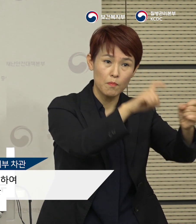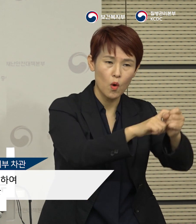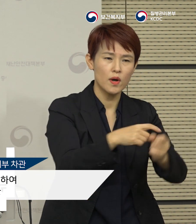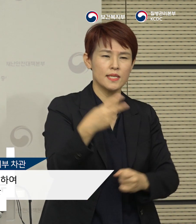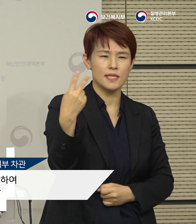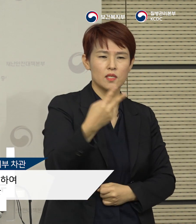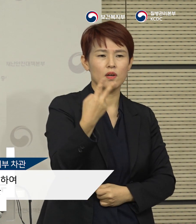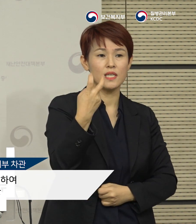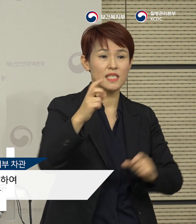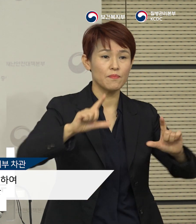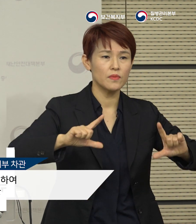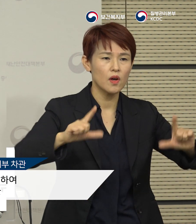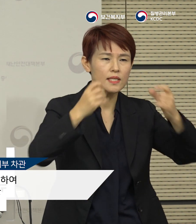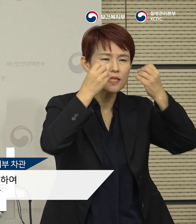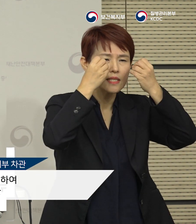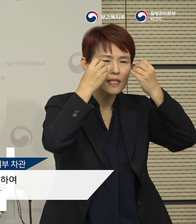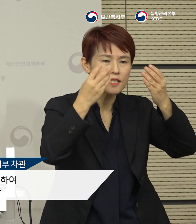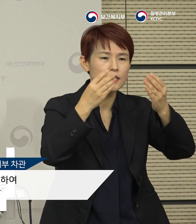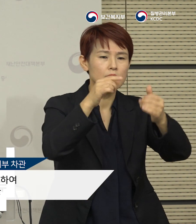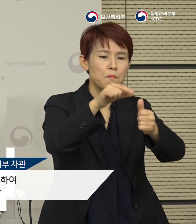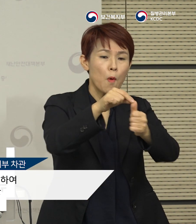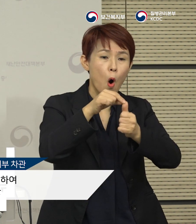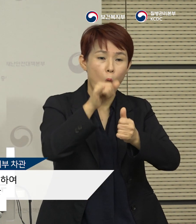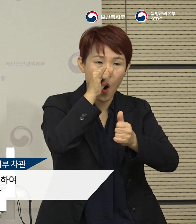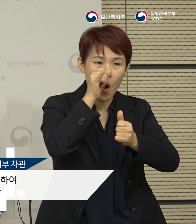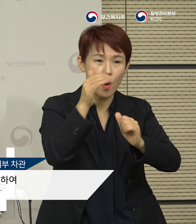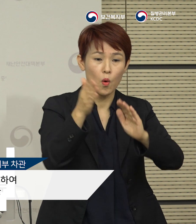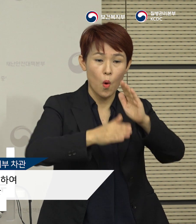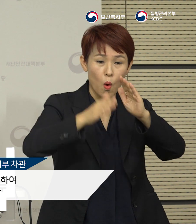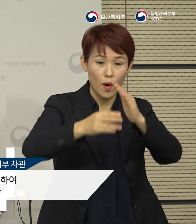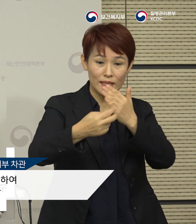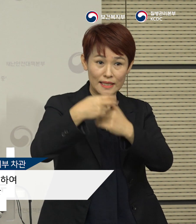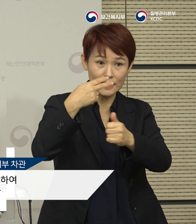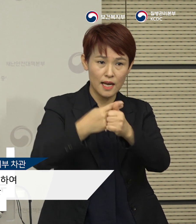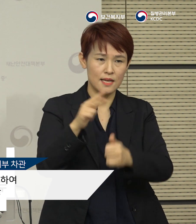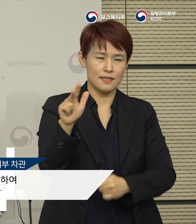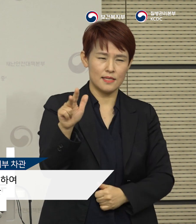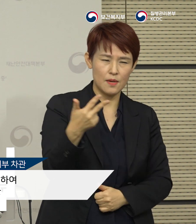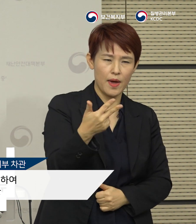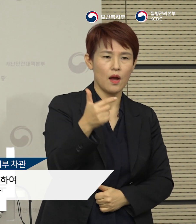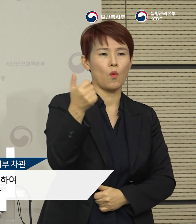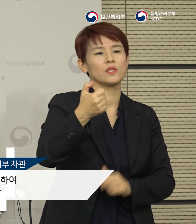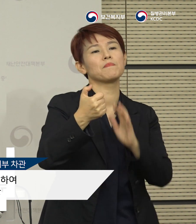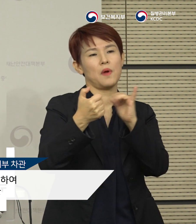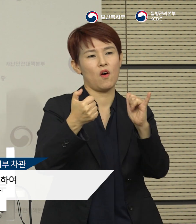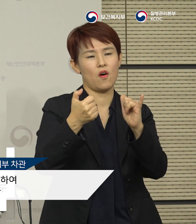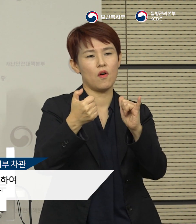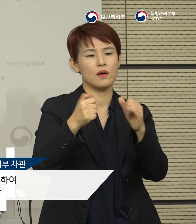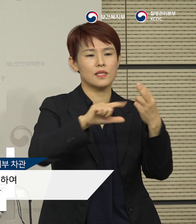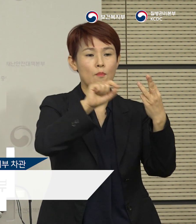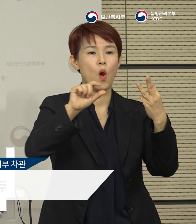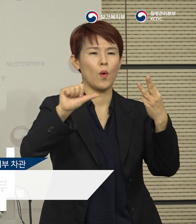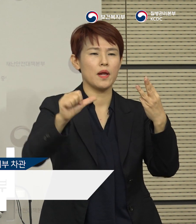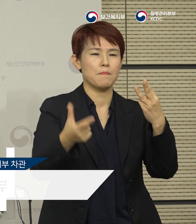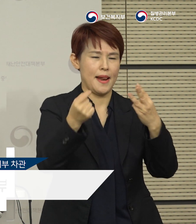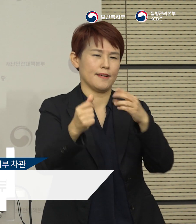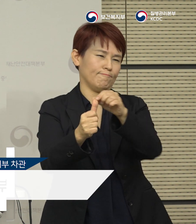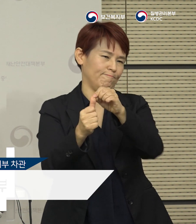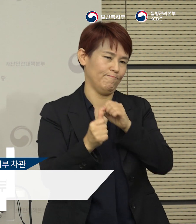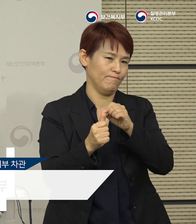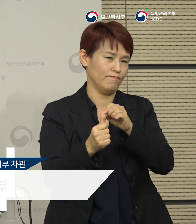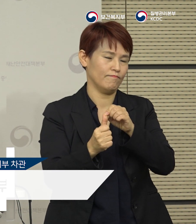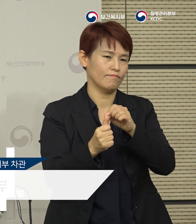위하여 2020년 신규 임용 예정인 공중보건의사 750명을 3월 5일에